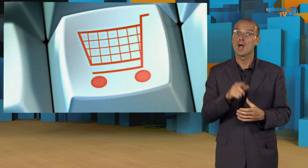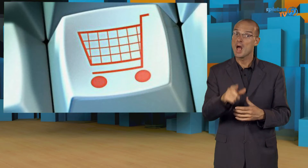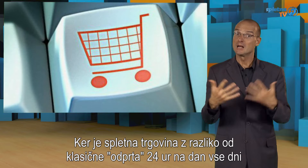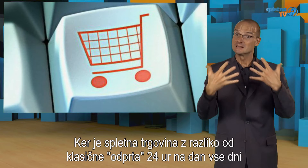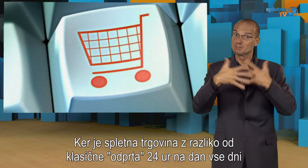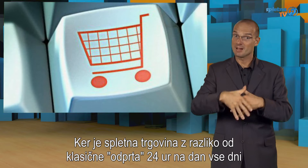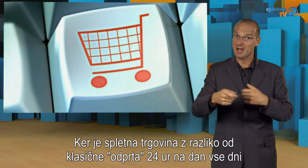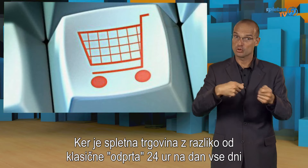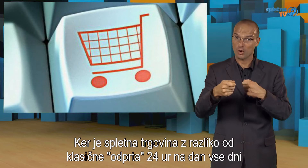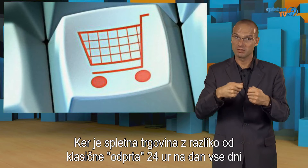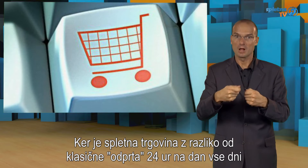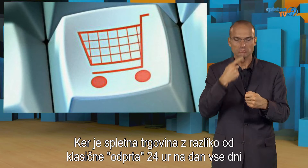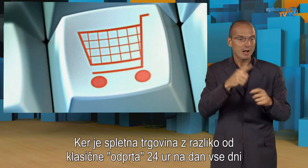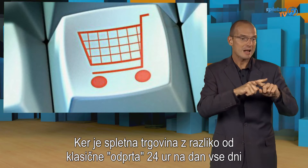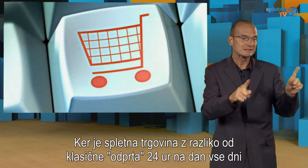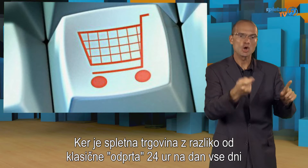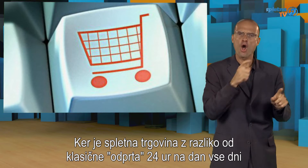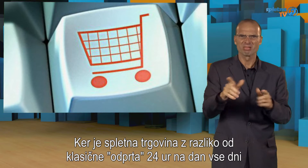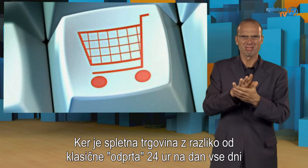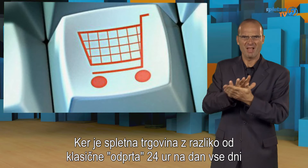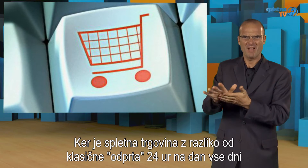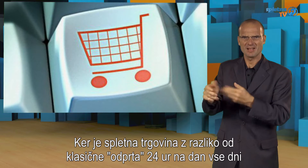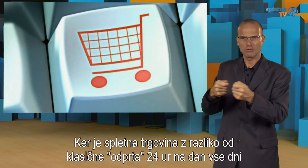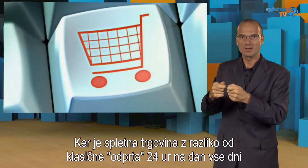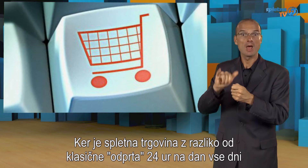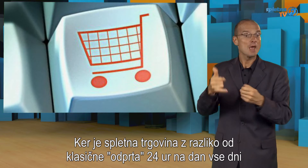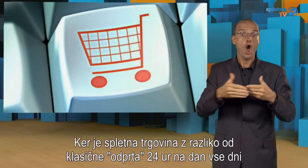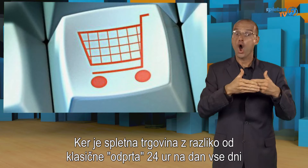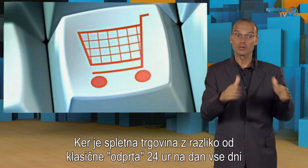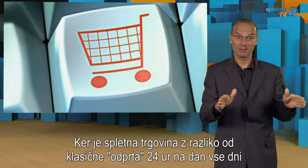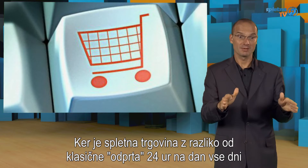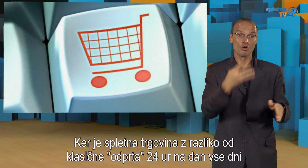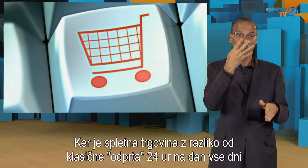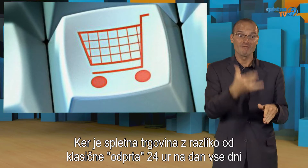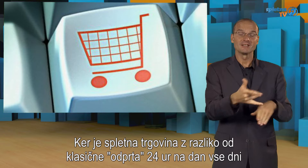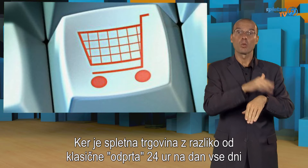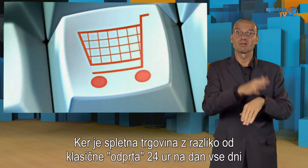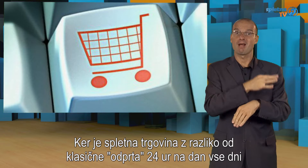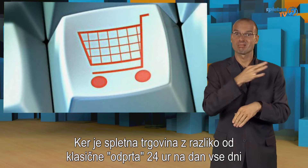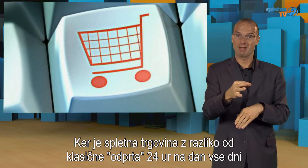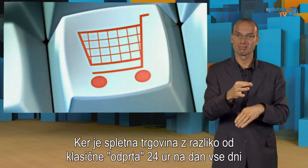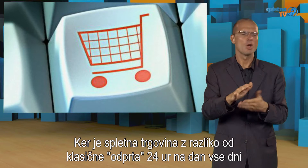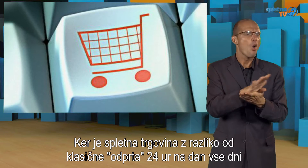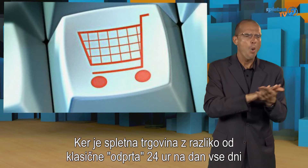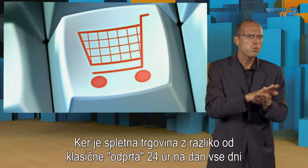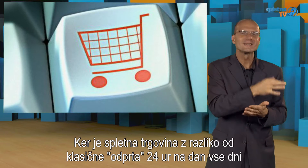Ker je spletna trgovina z razliko od klasične odprta 24 ur na dan vse dni v letu, se vam ni